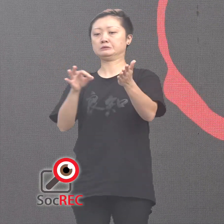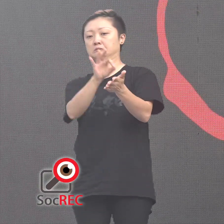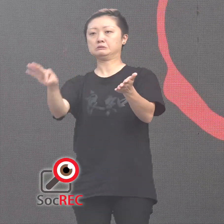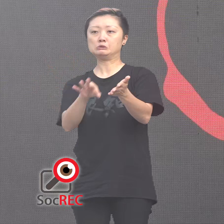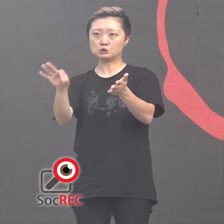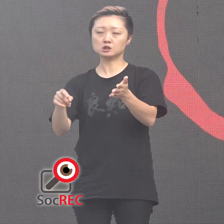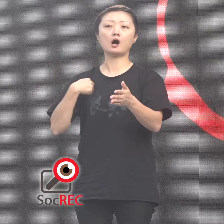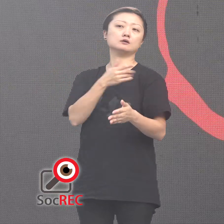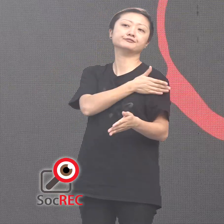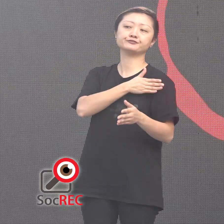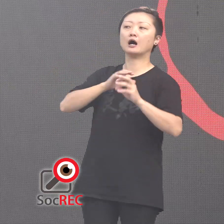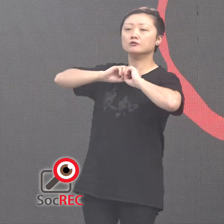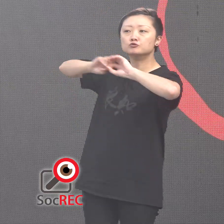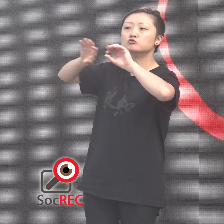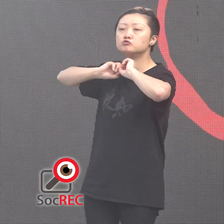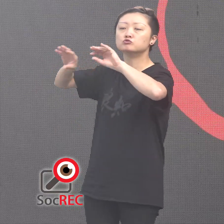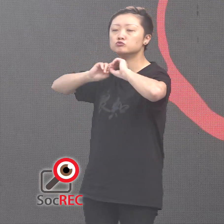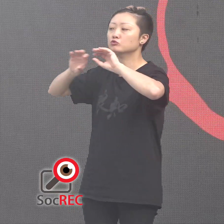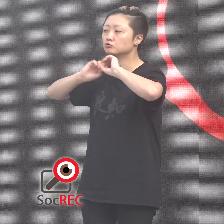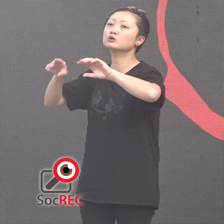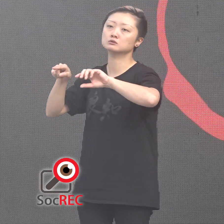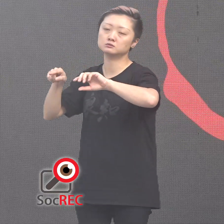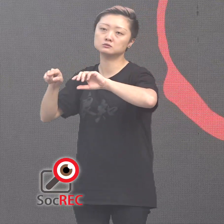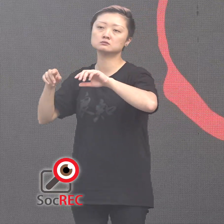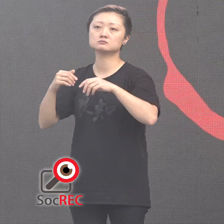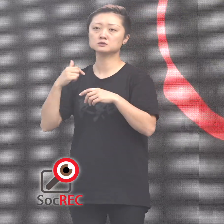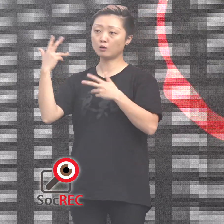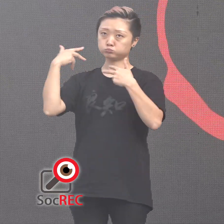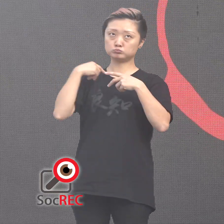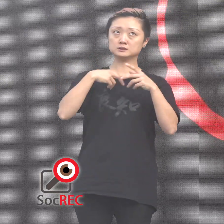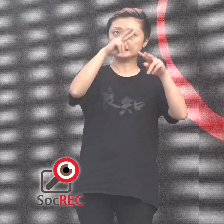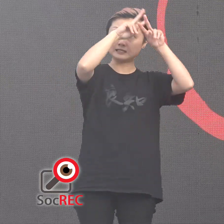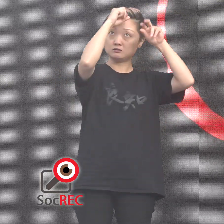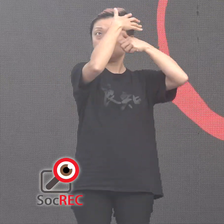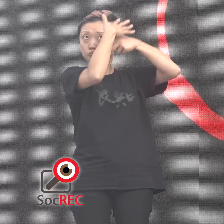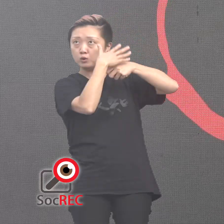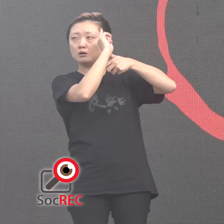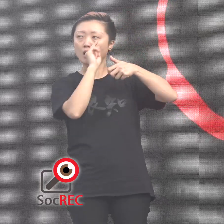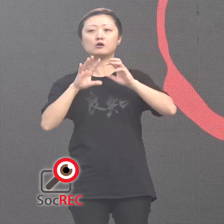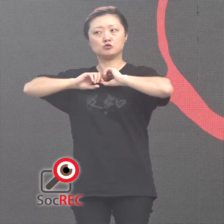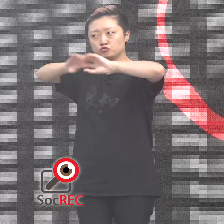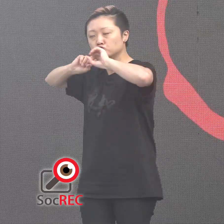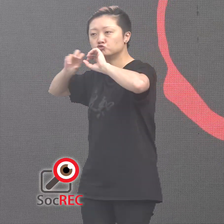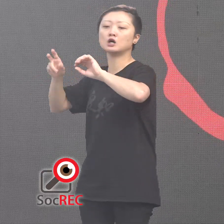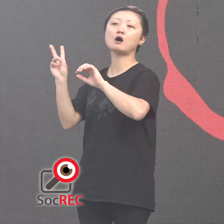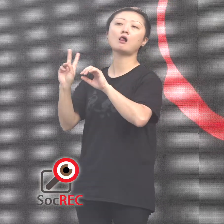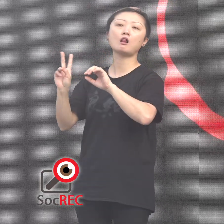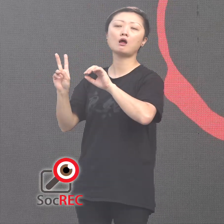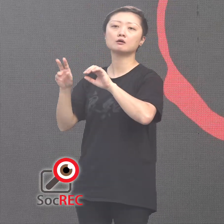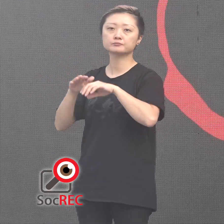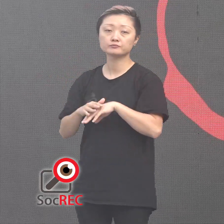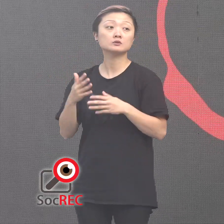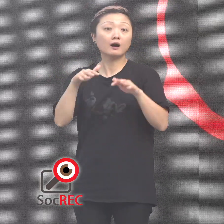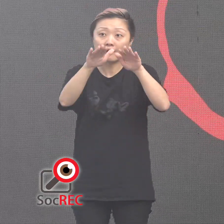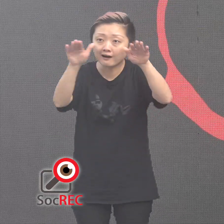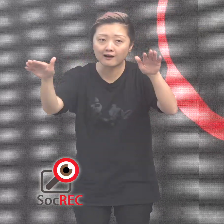苦，我們所面對的壓迫。所以希望大家都不要放棄，亦都要提提大家，未開